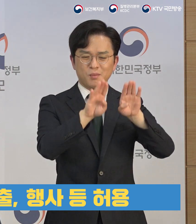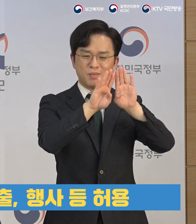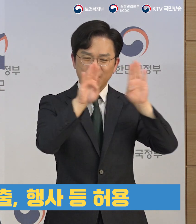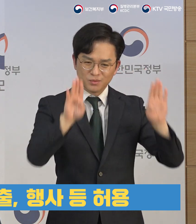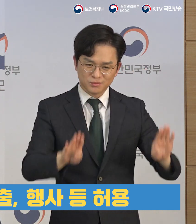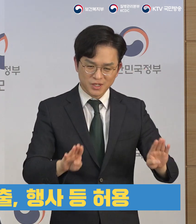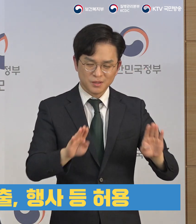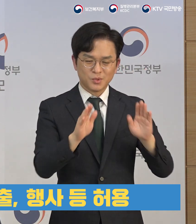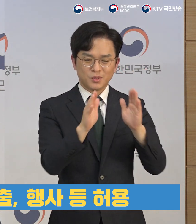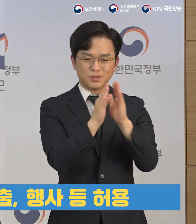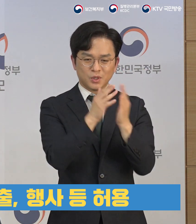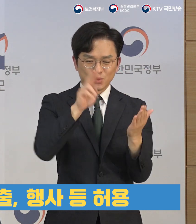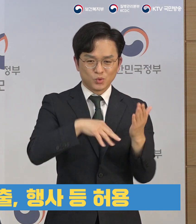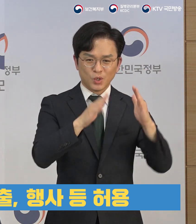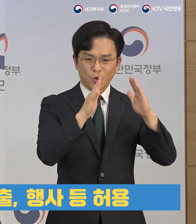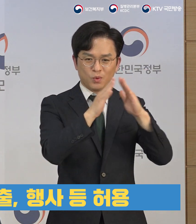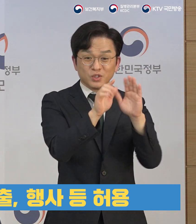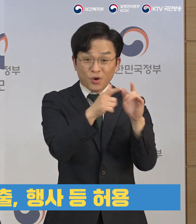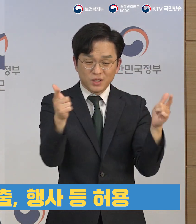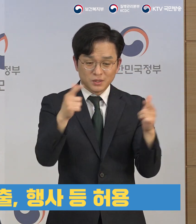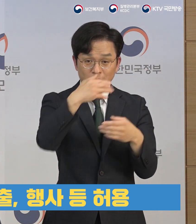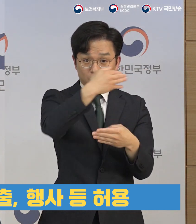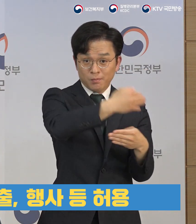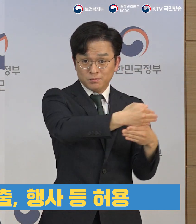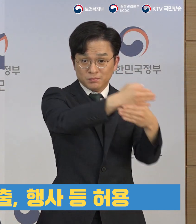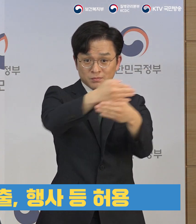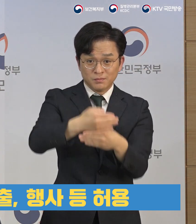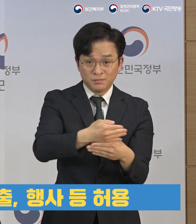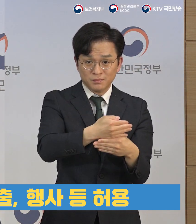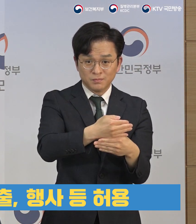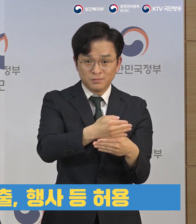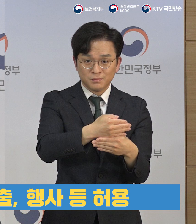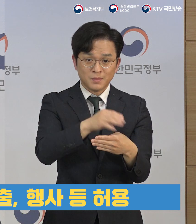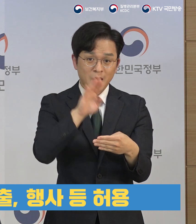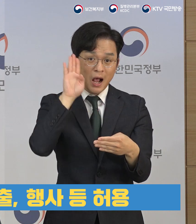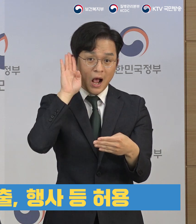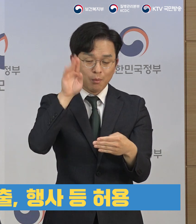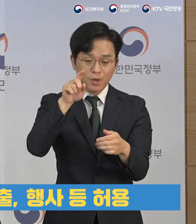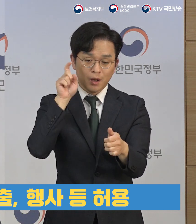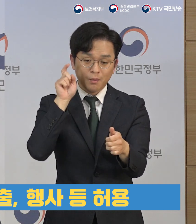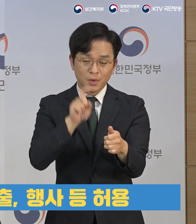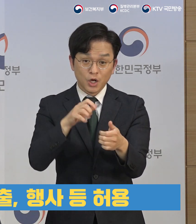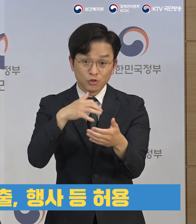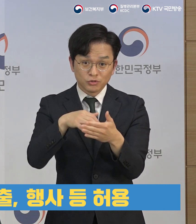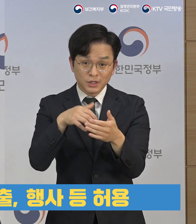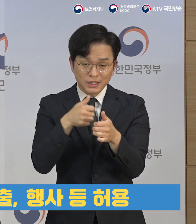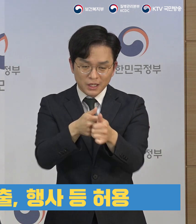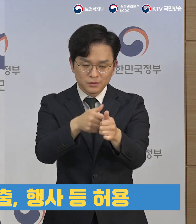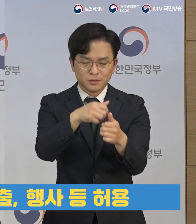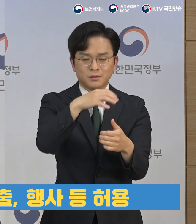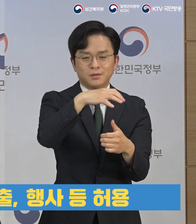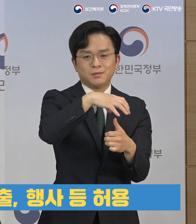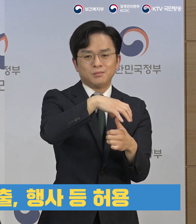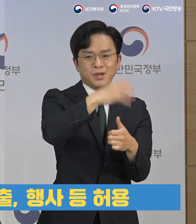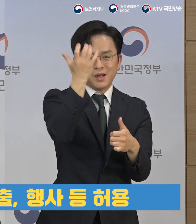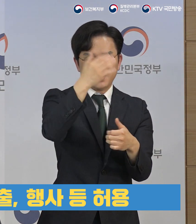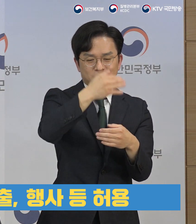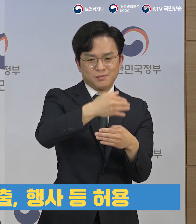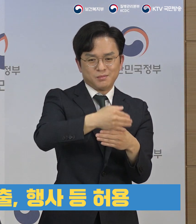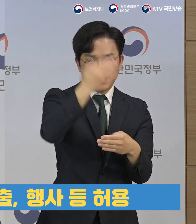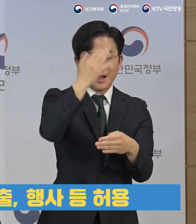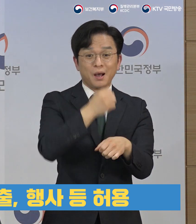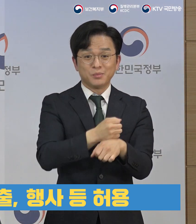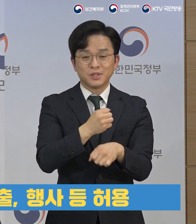중단하고 있는 공공 시술도 모두 방역 지침을 마련하여 단계적으로 운영 운영을